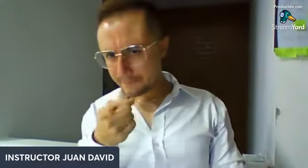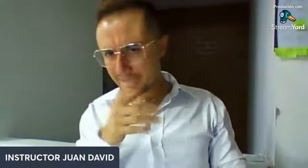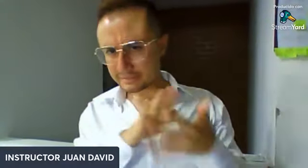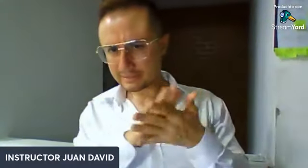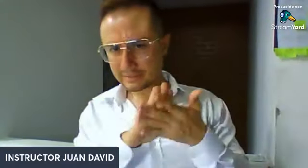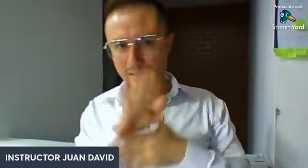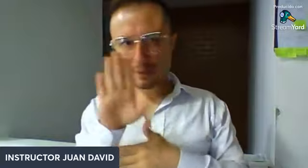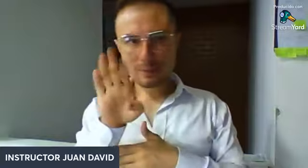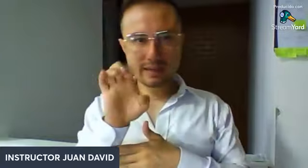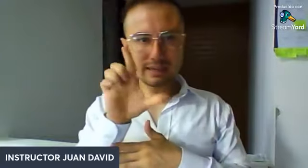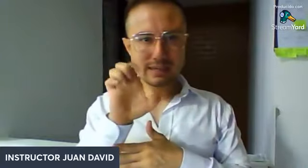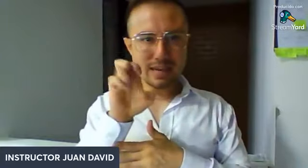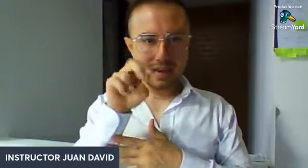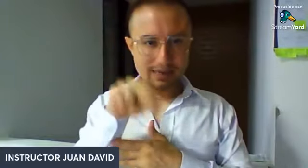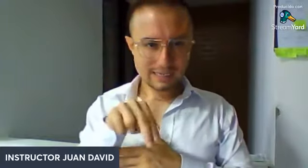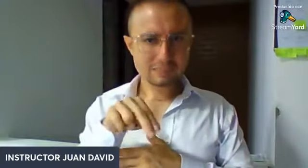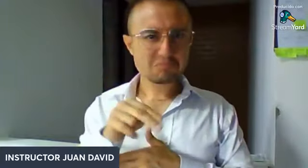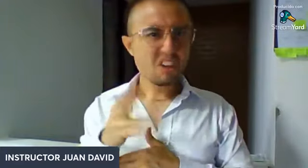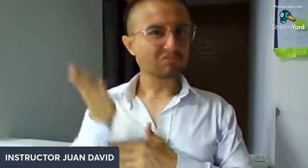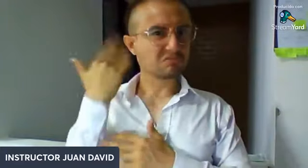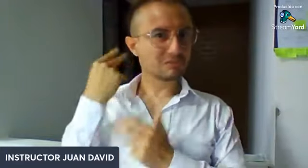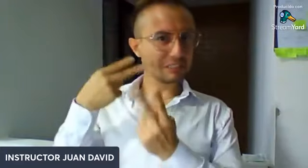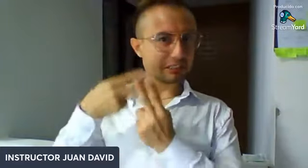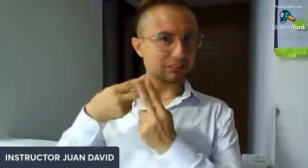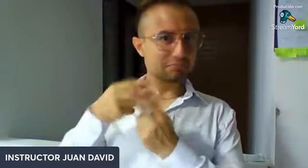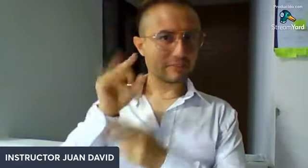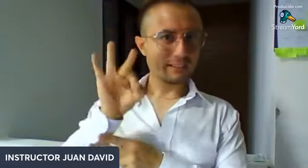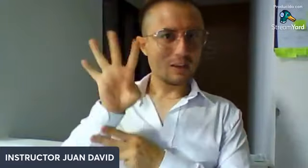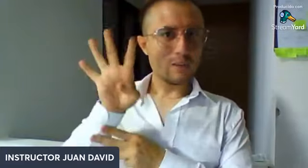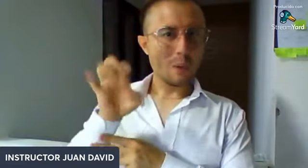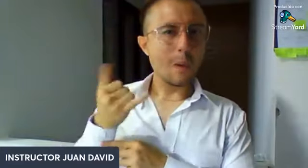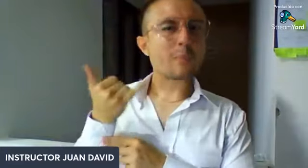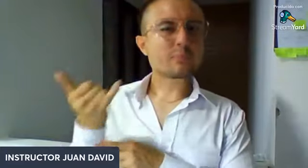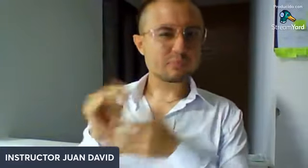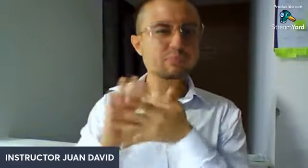Bueno, aquí tengo una pregunta de Eliana.